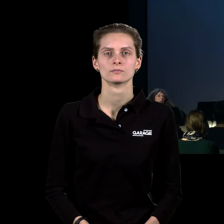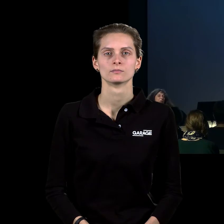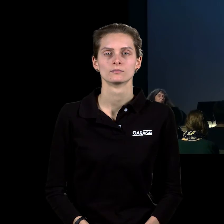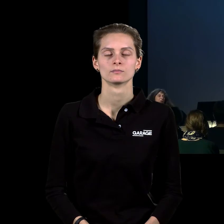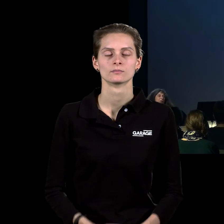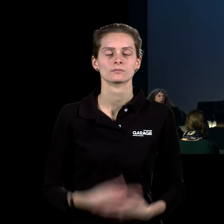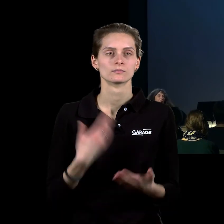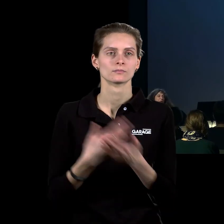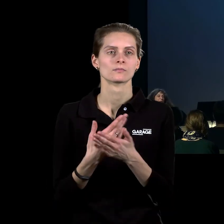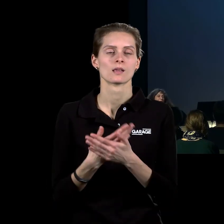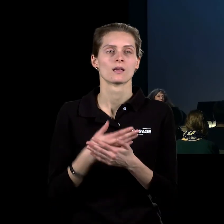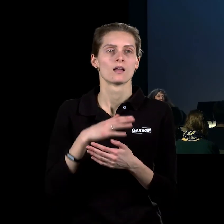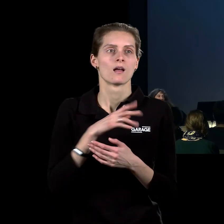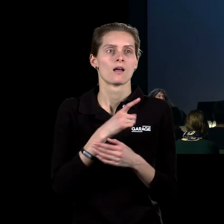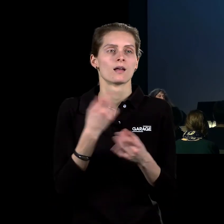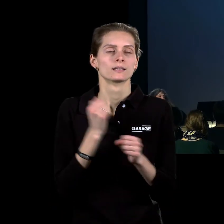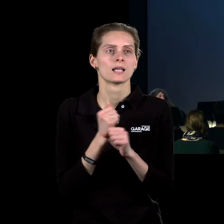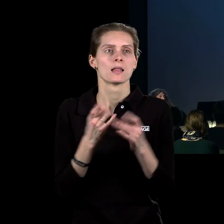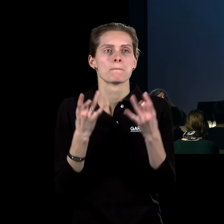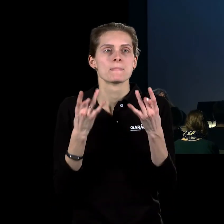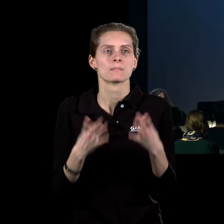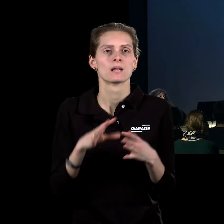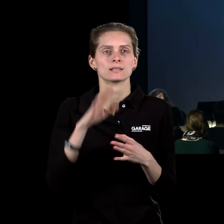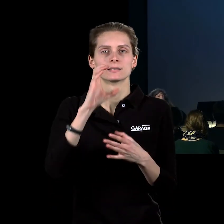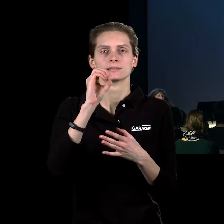Кусама, например, это тоже сетки, которые превращаются